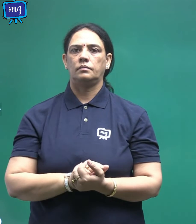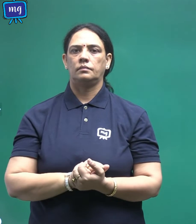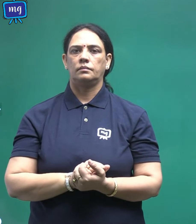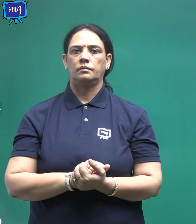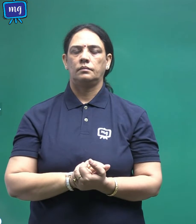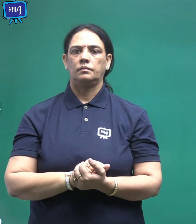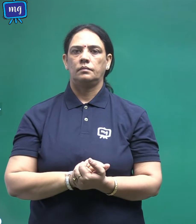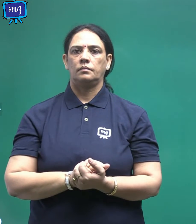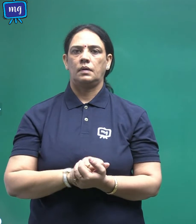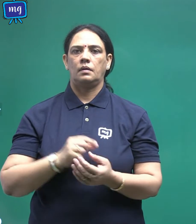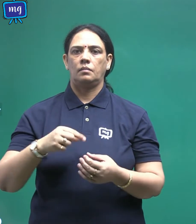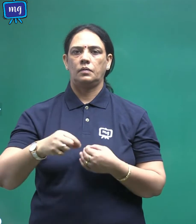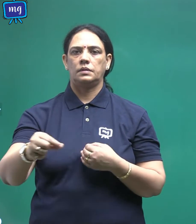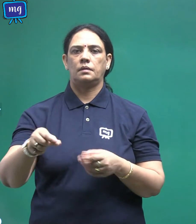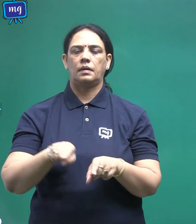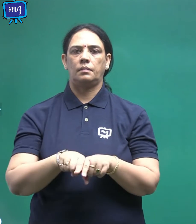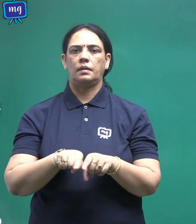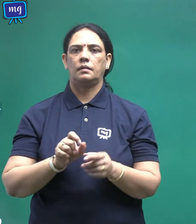भुजा बराबर